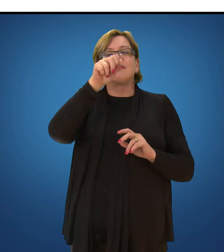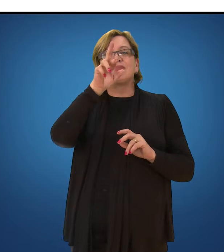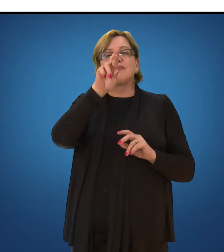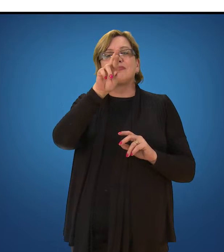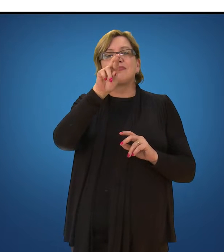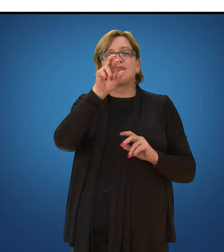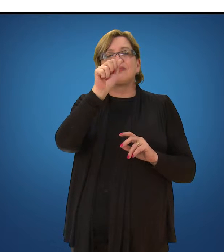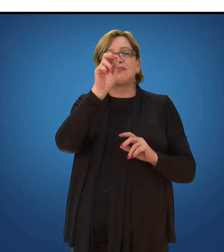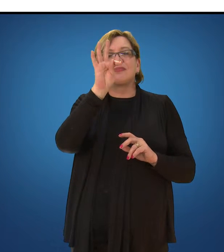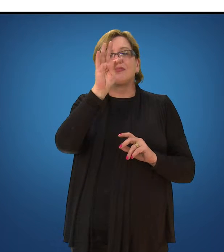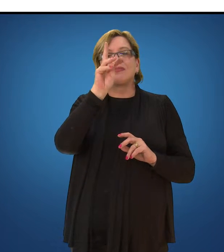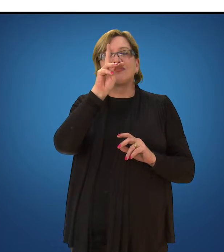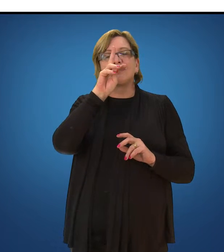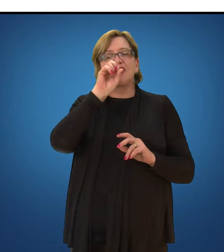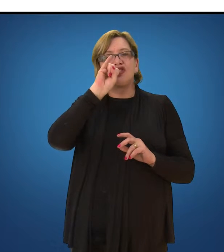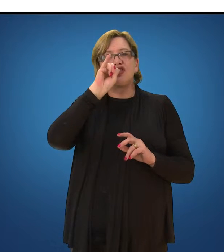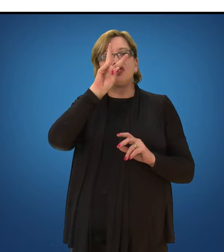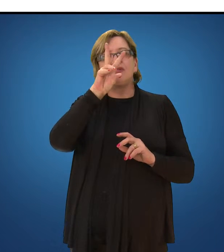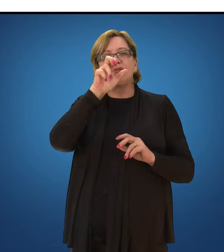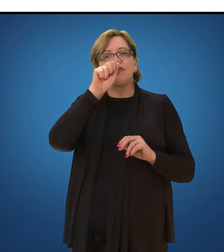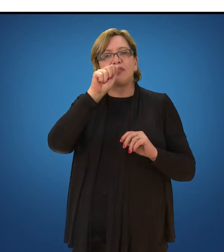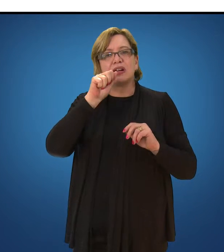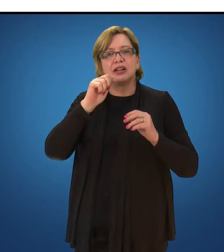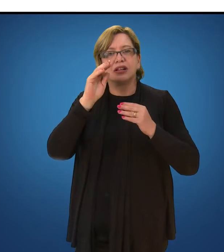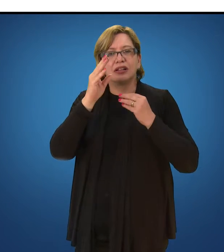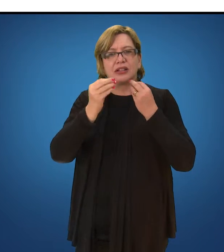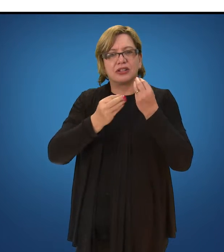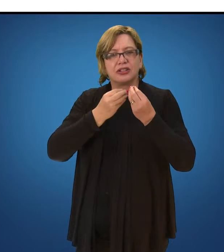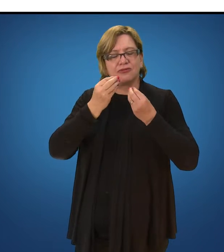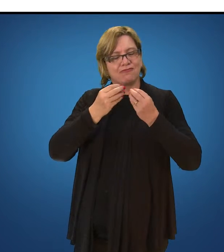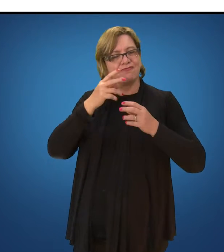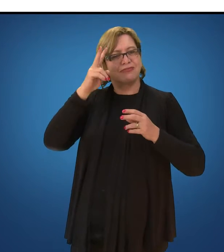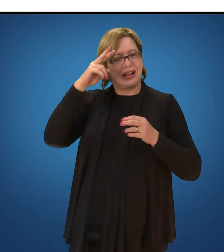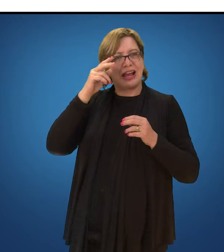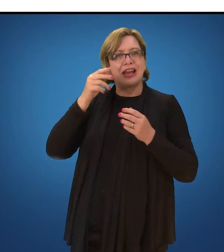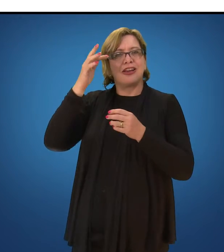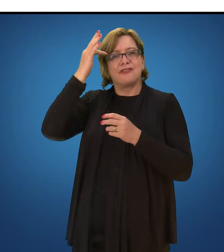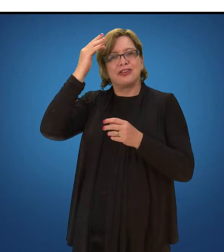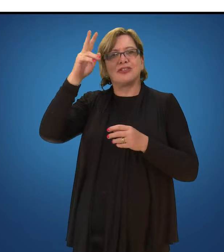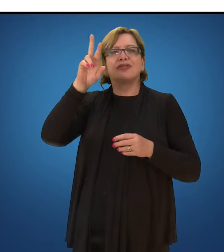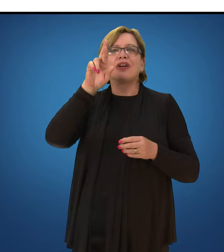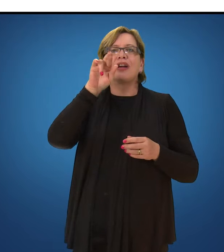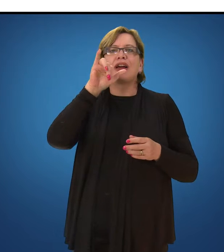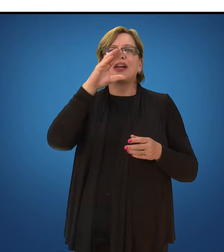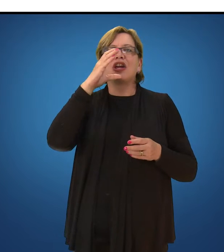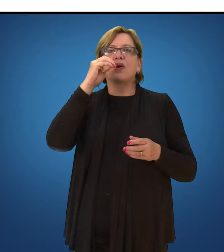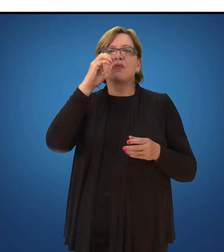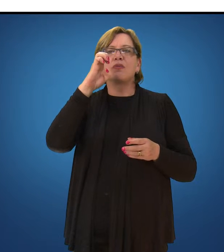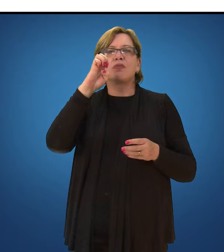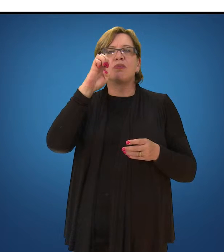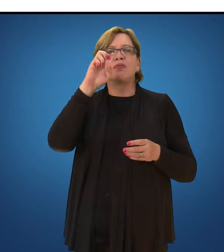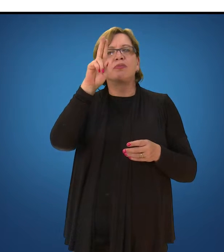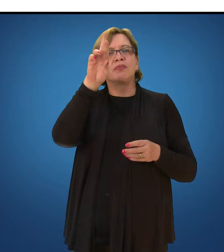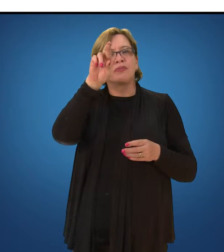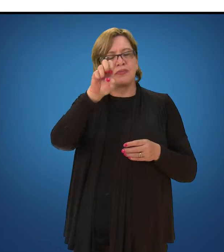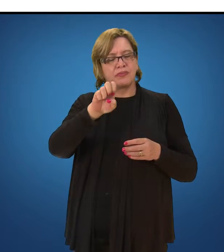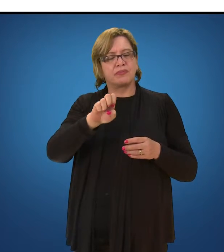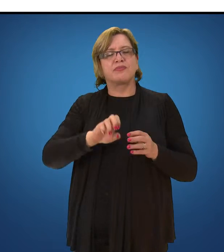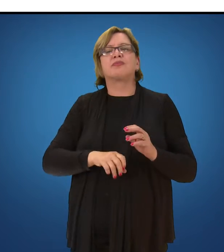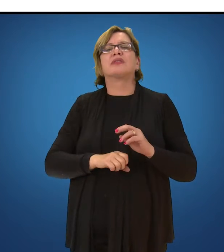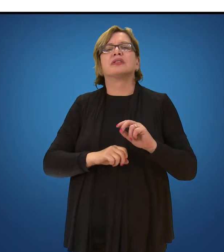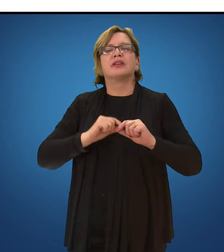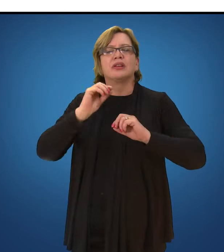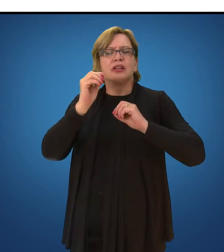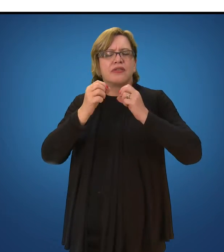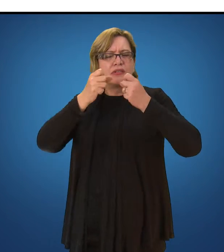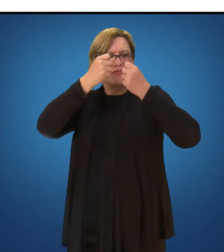momento anterior com o nome do Paul Ricoeur. Paul Ricoeur vai dizer, então, levando em consideração todos esses